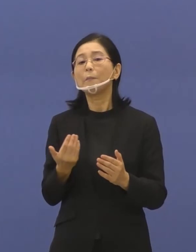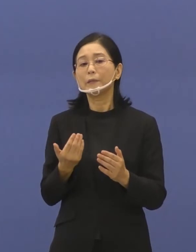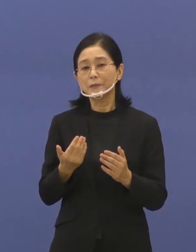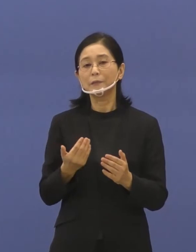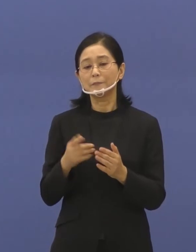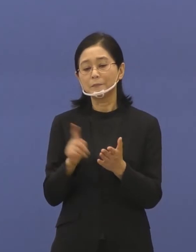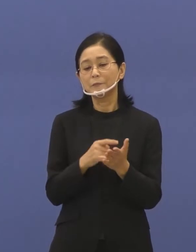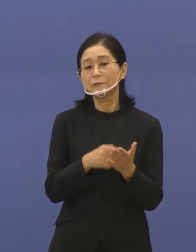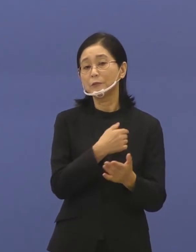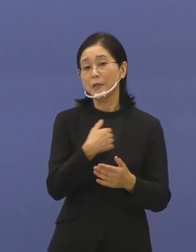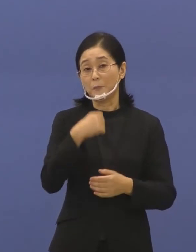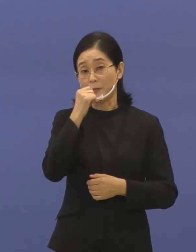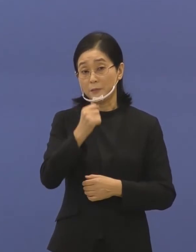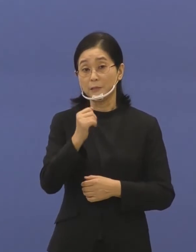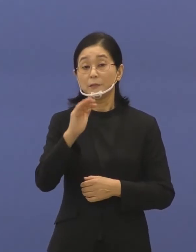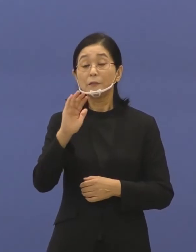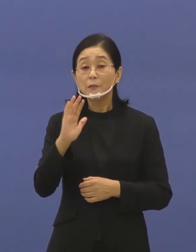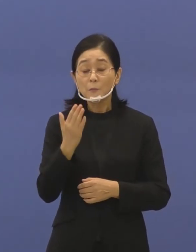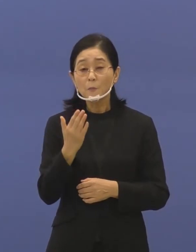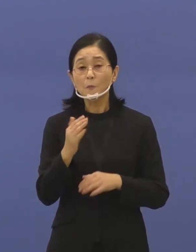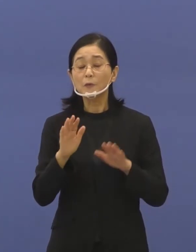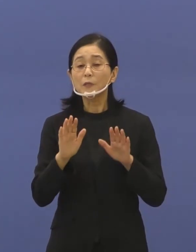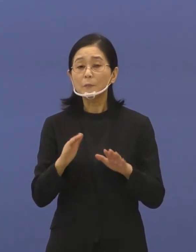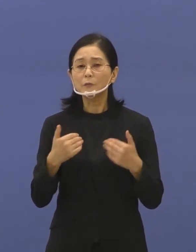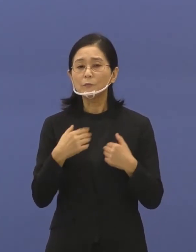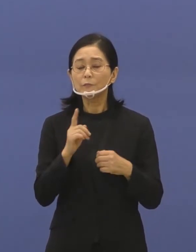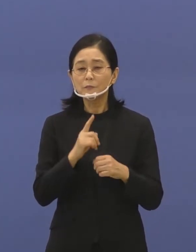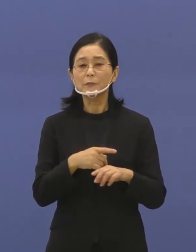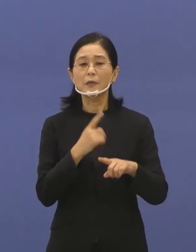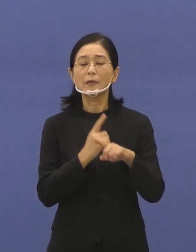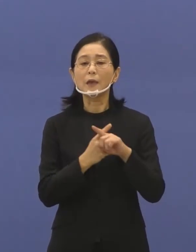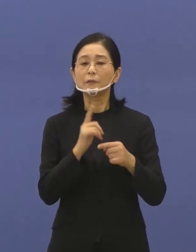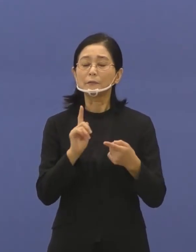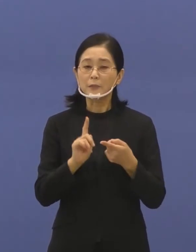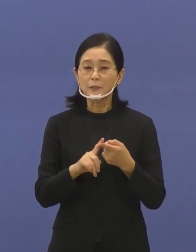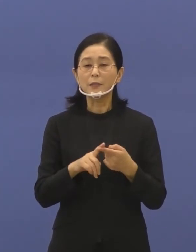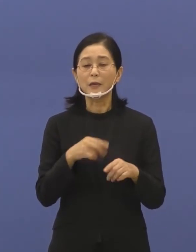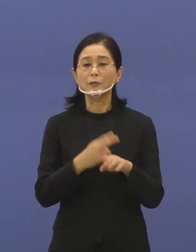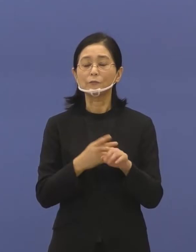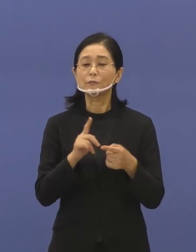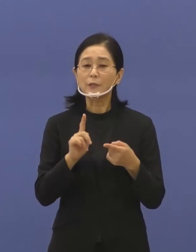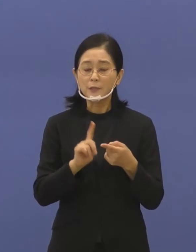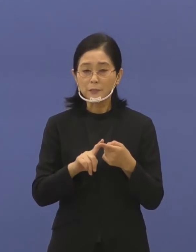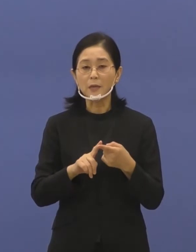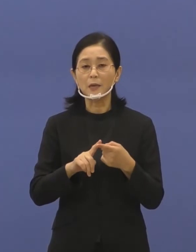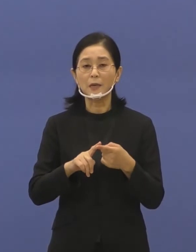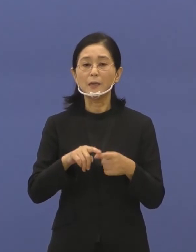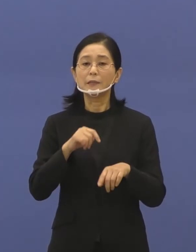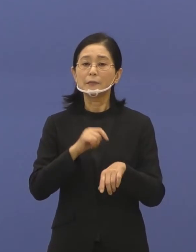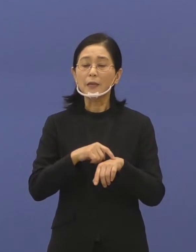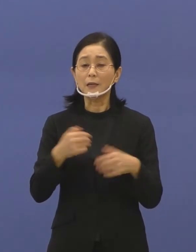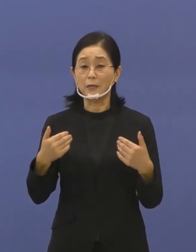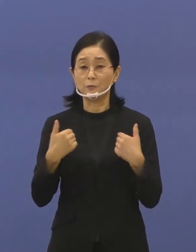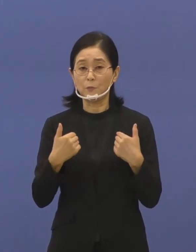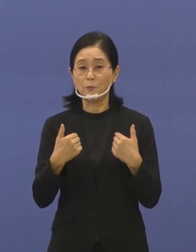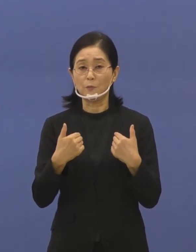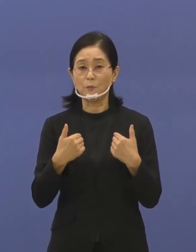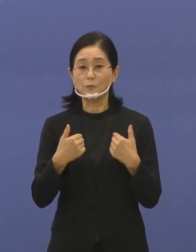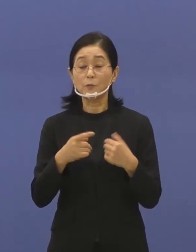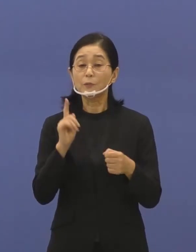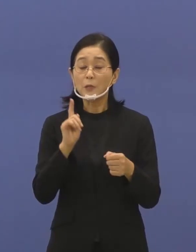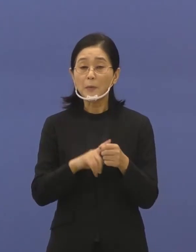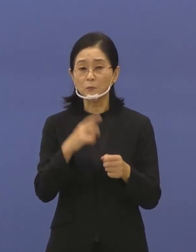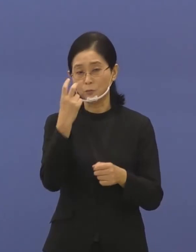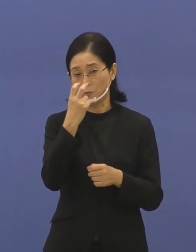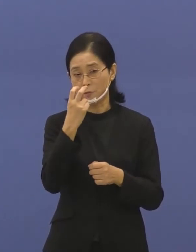まさにこの科学的な技術的な必然性で一定の時間がかかるという調査でありますので、まあ、